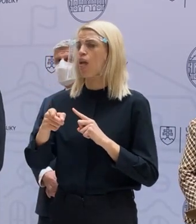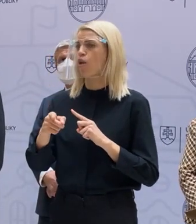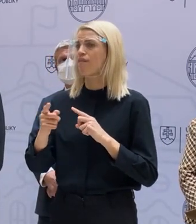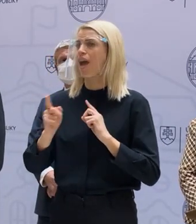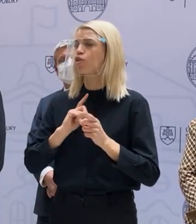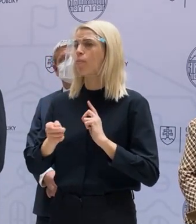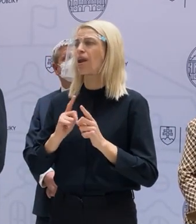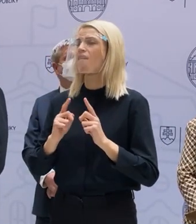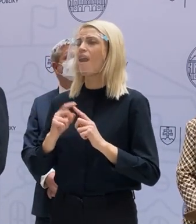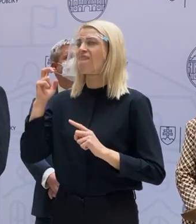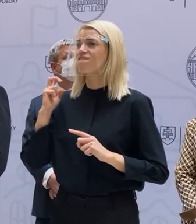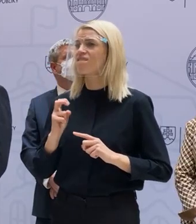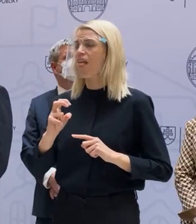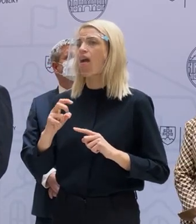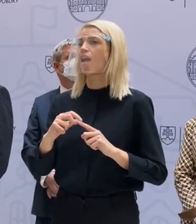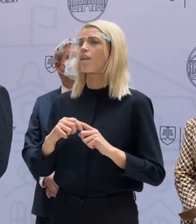vleky, lanové dráhy,